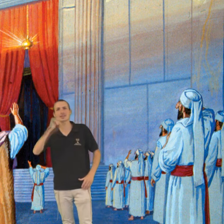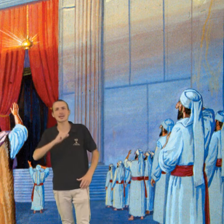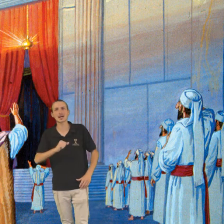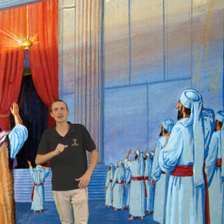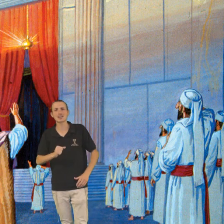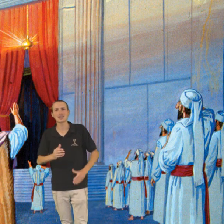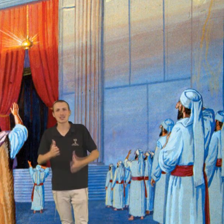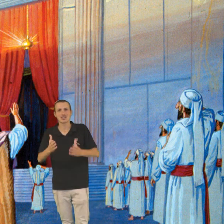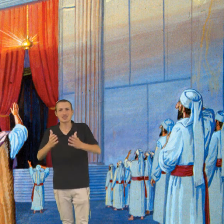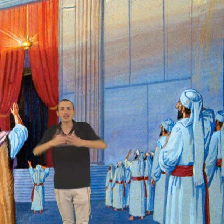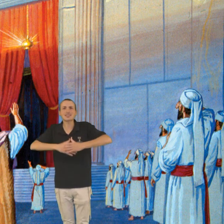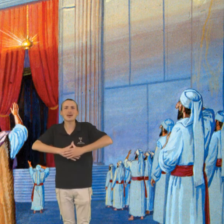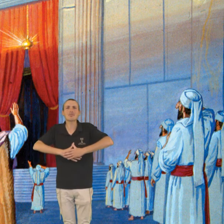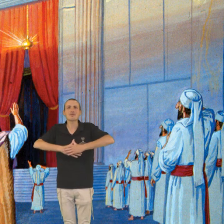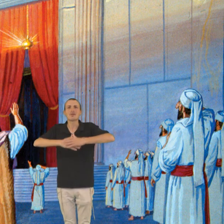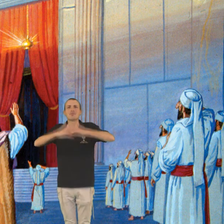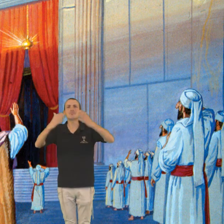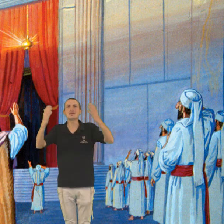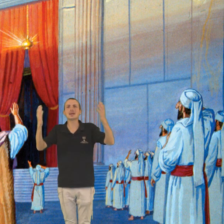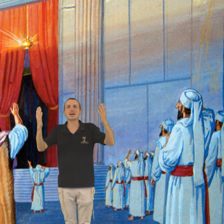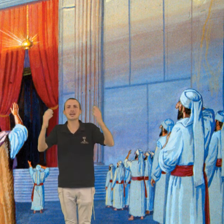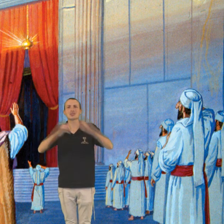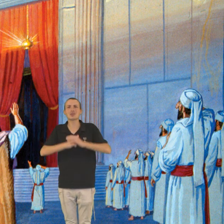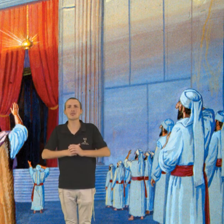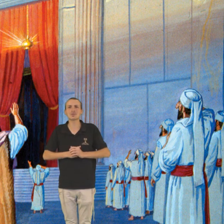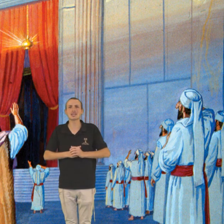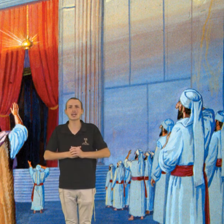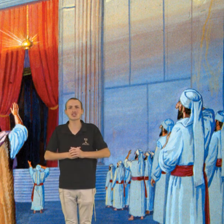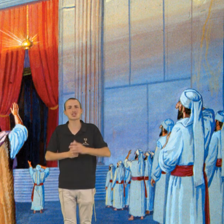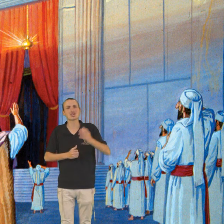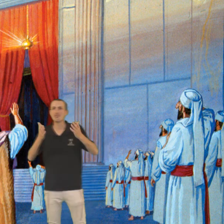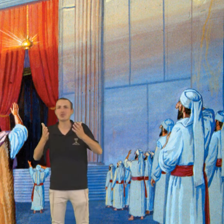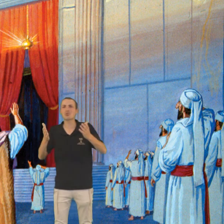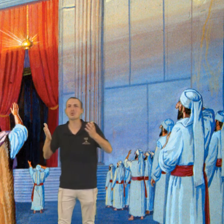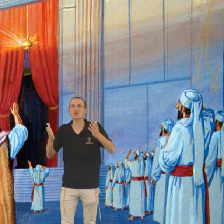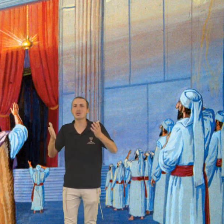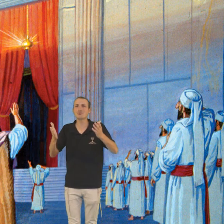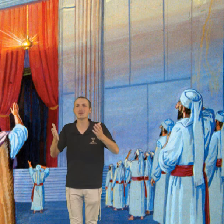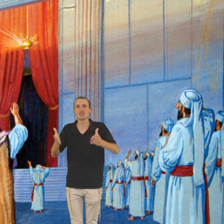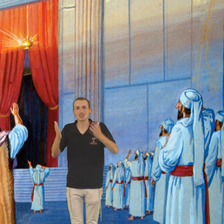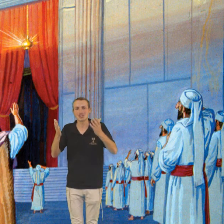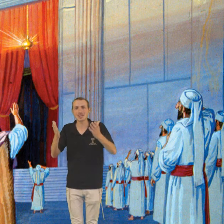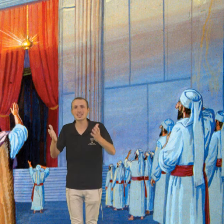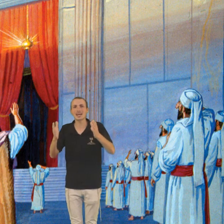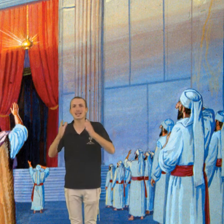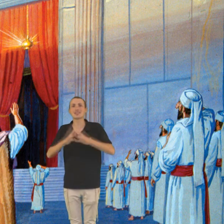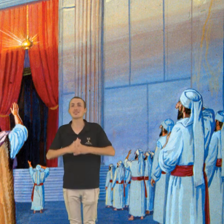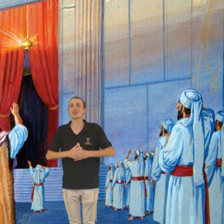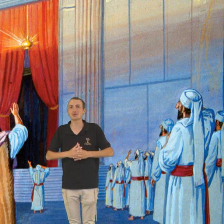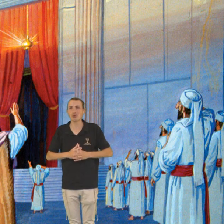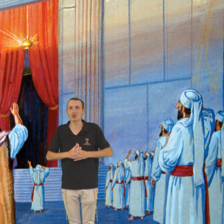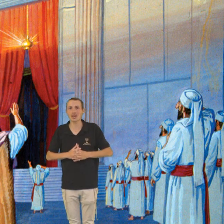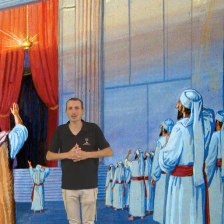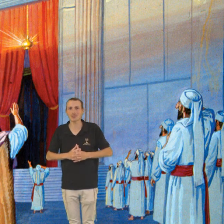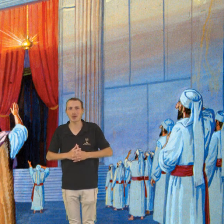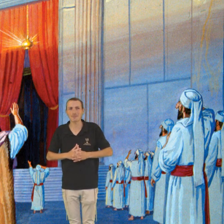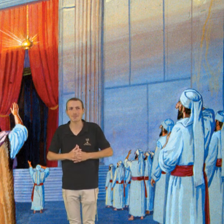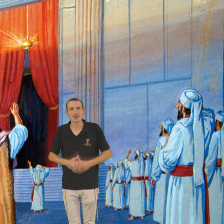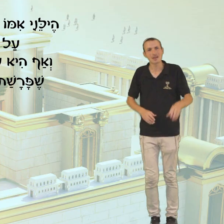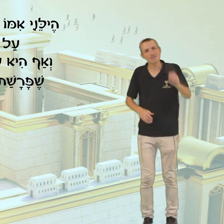בזריחה, שהייתה מאירה את כל המקדש, והיו רואים שהגיע העת לקרוא קריאת שמע.